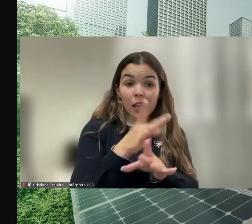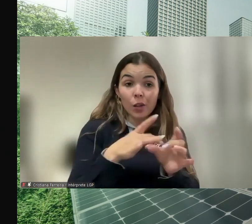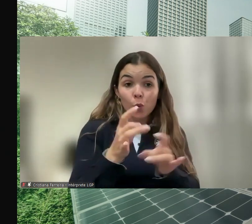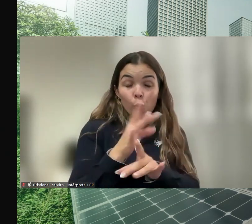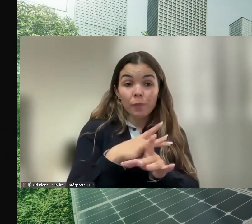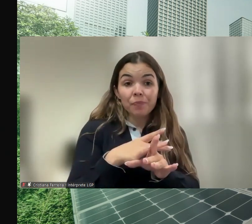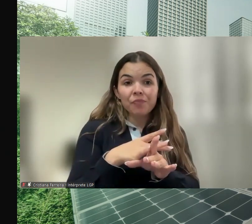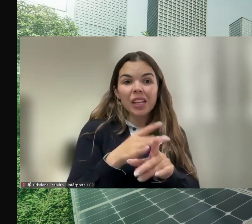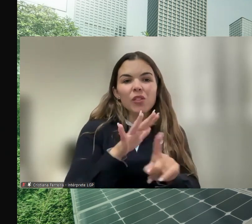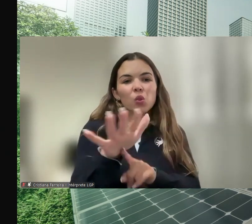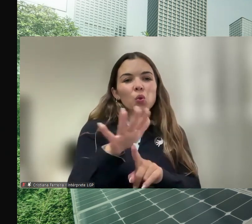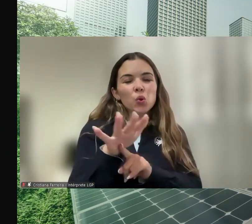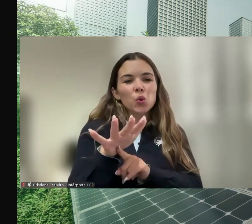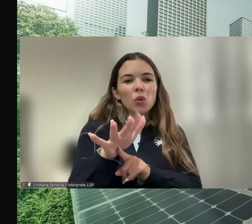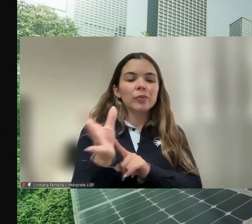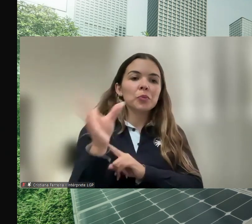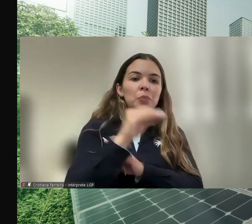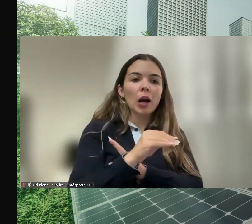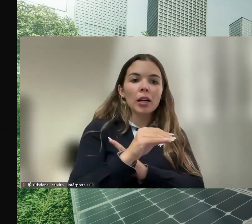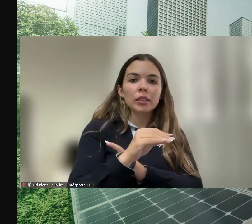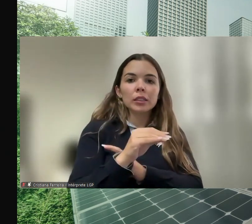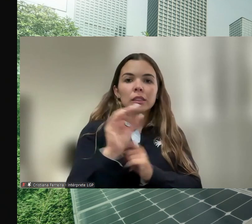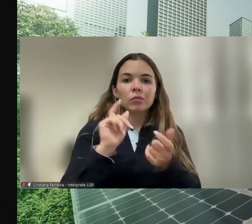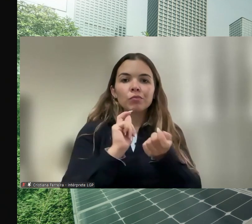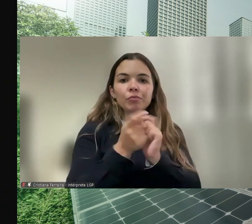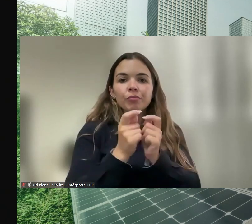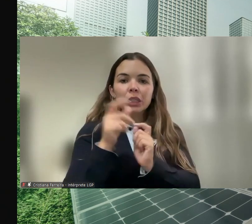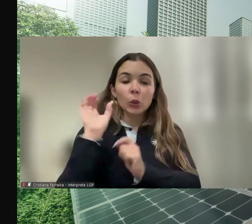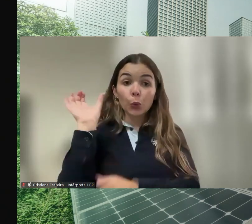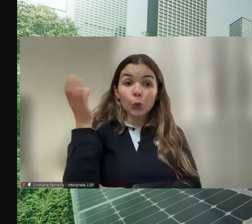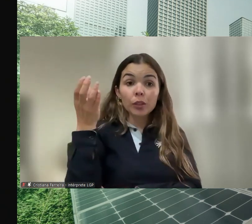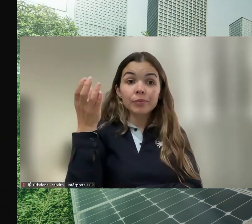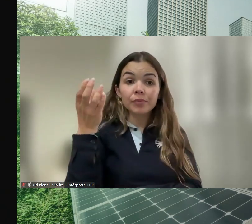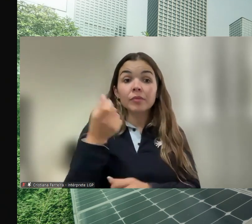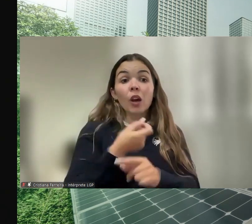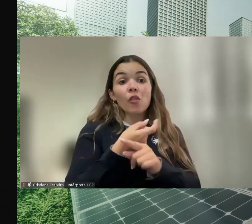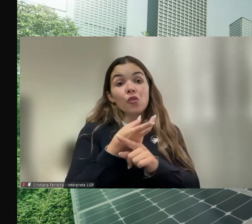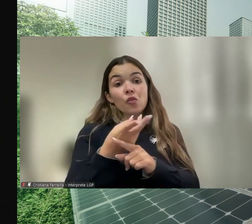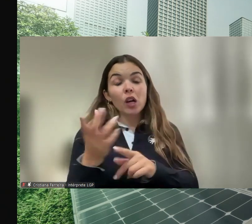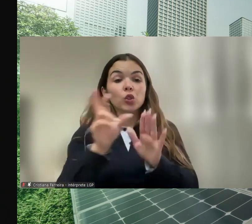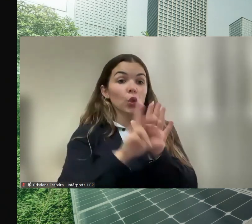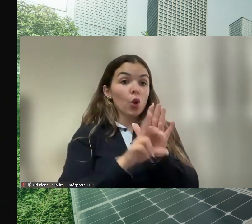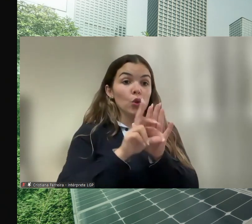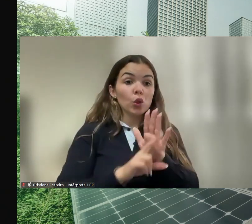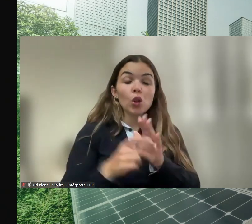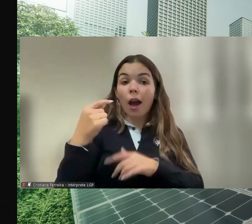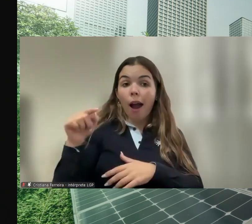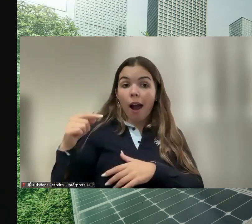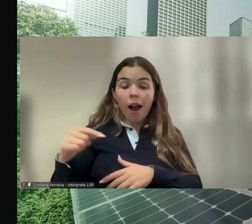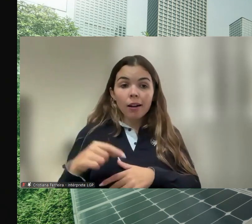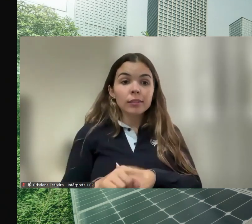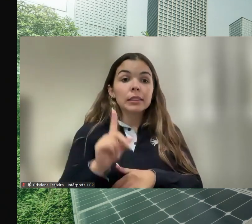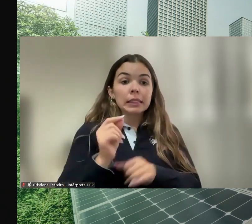mais afetados pelos impactos das alterações climáticas e há vários relatórios e